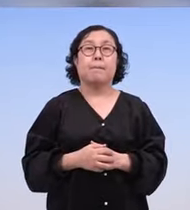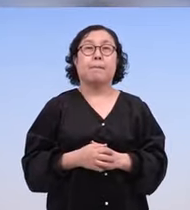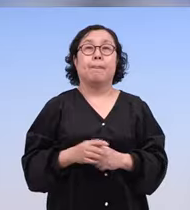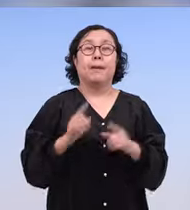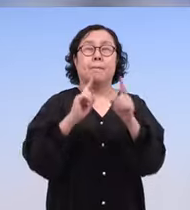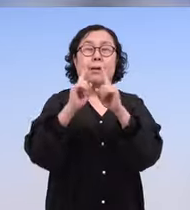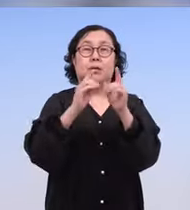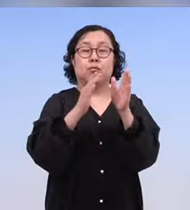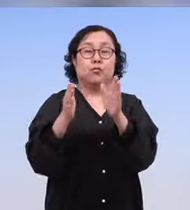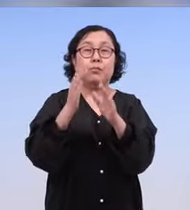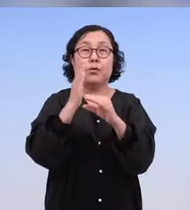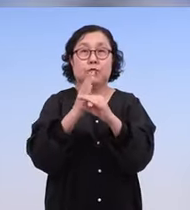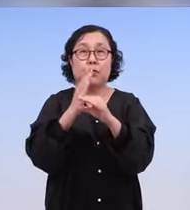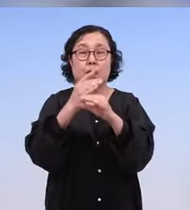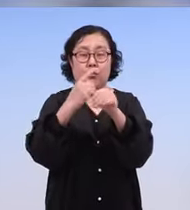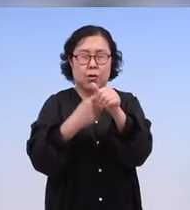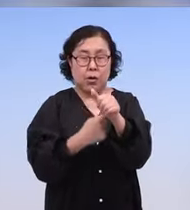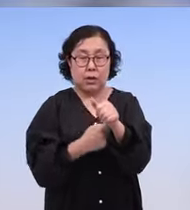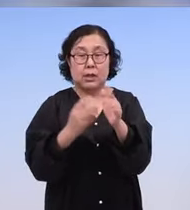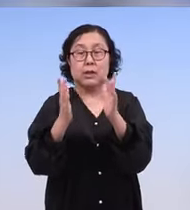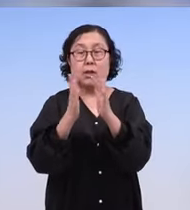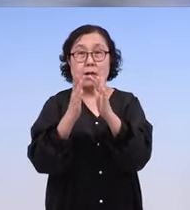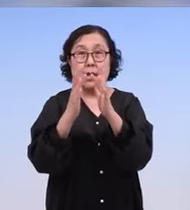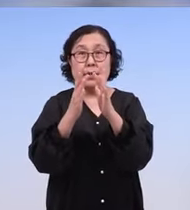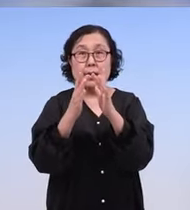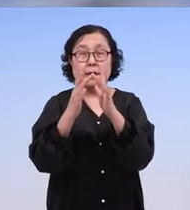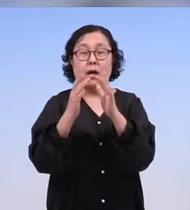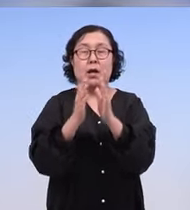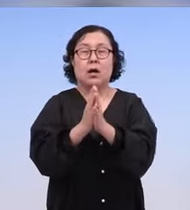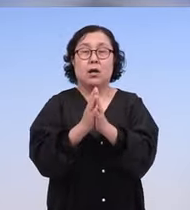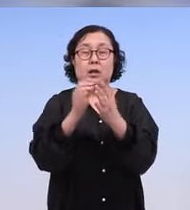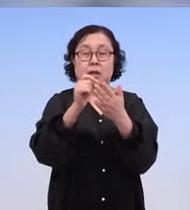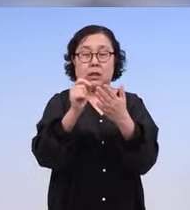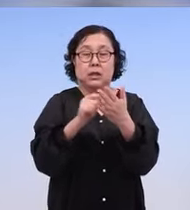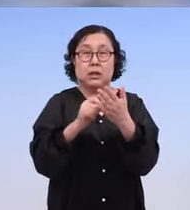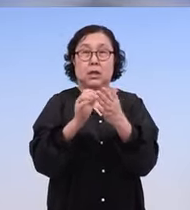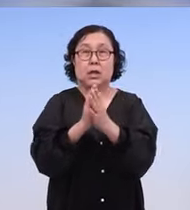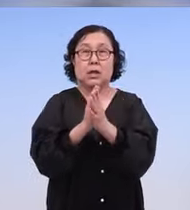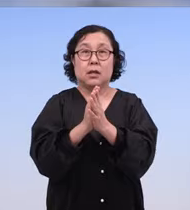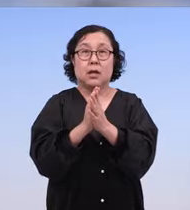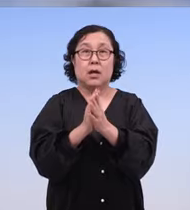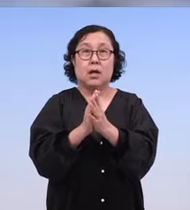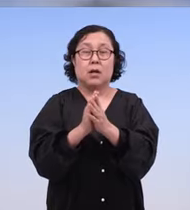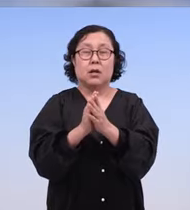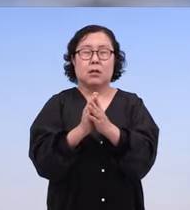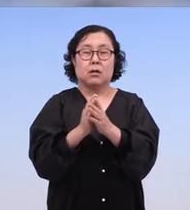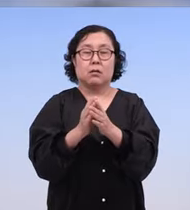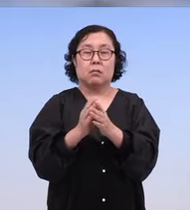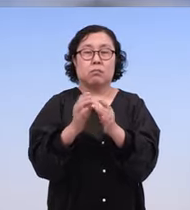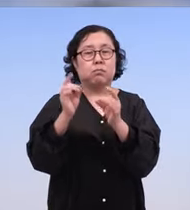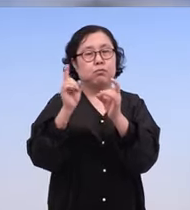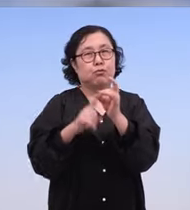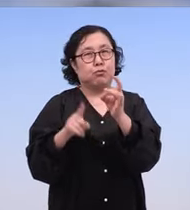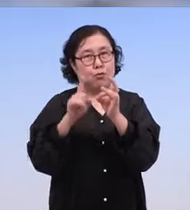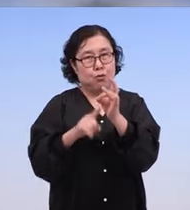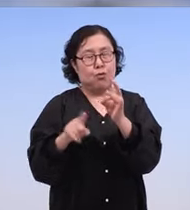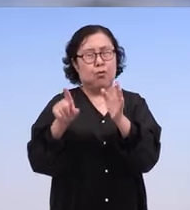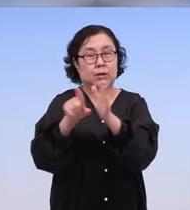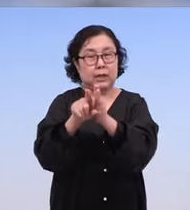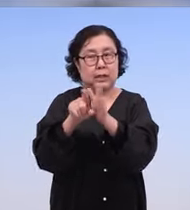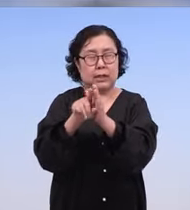말씀을 준비하고 있는데 우연히 인터넷에서 글 하나를 발견했는데요, 불교 신자가 쓰신 글인 것